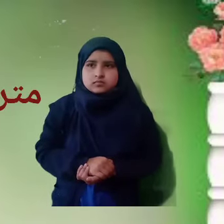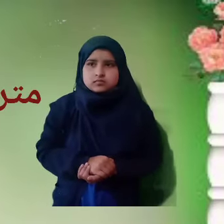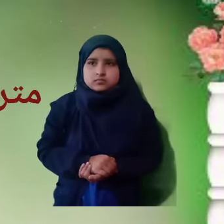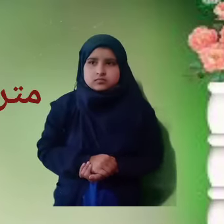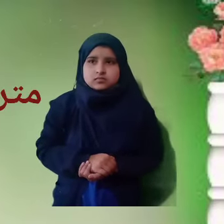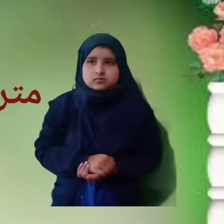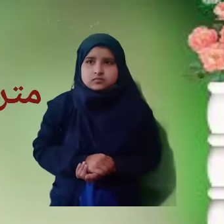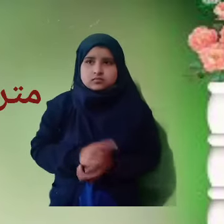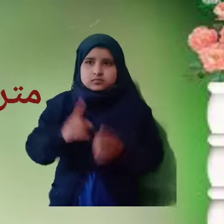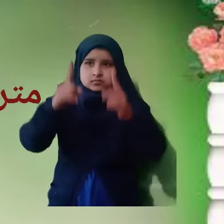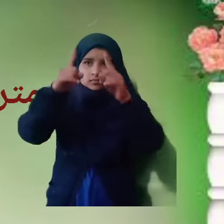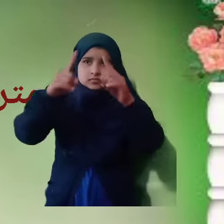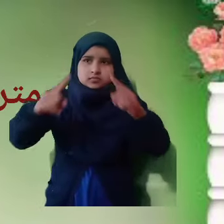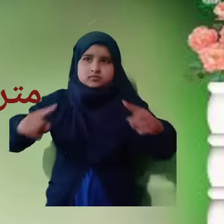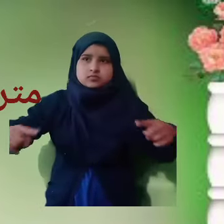मुतरादिफ कसूर,